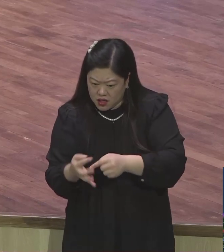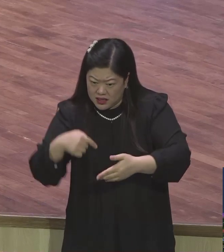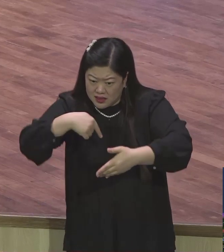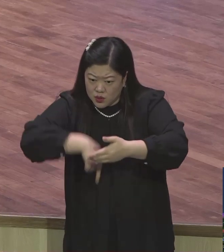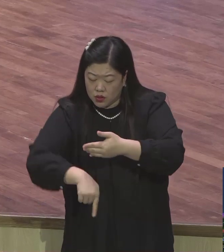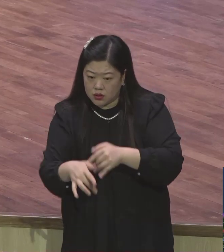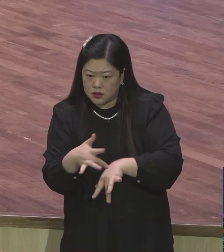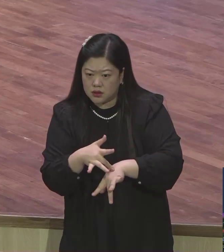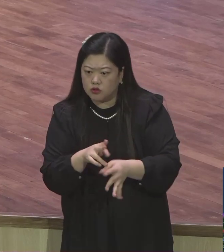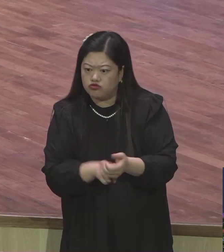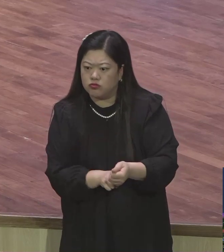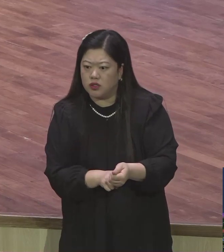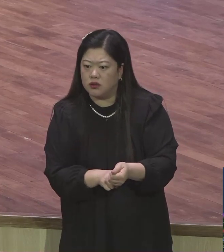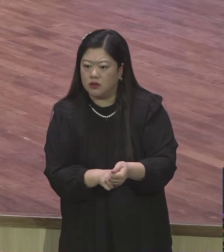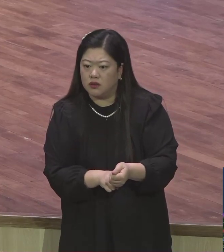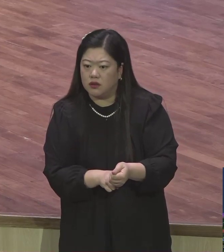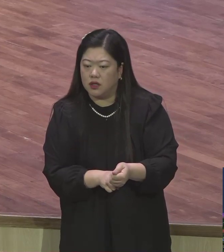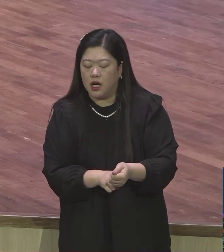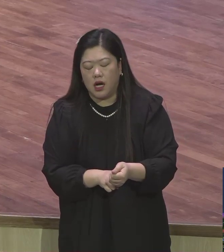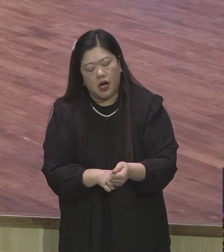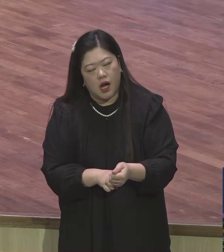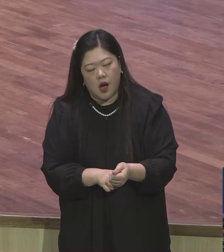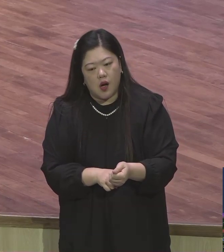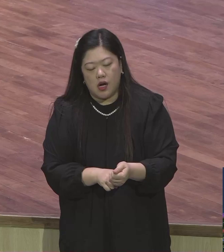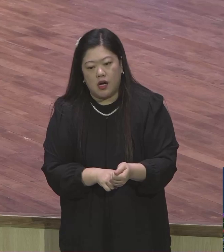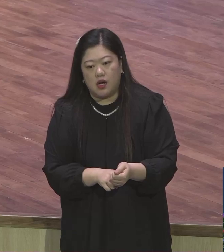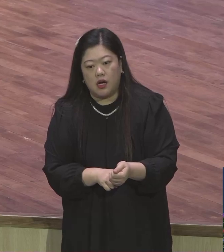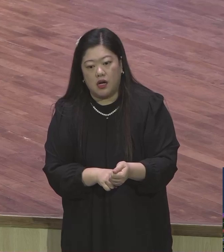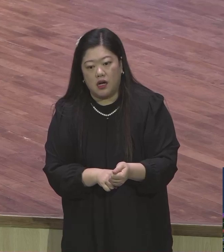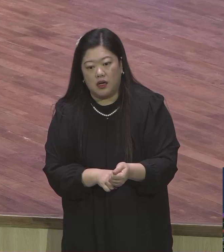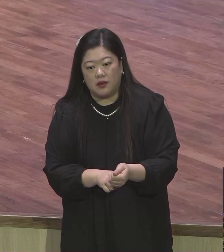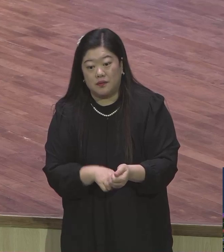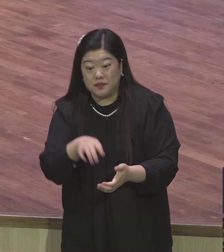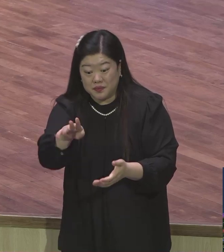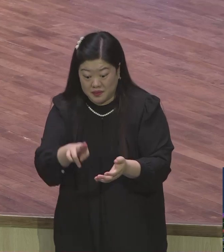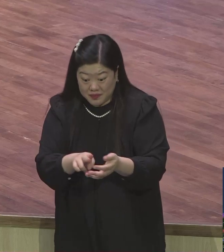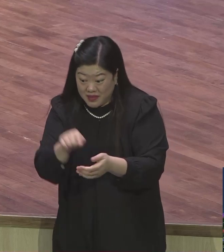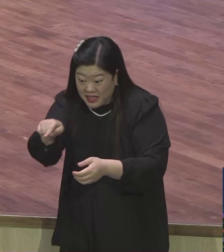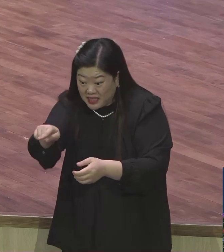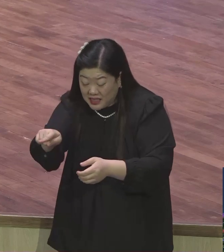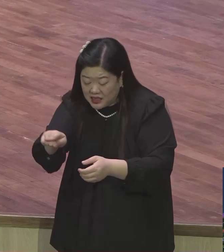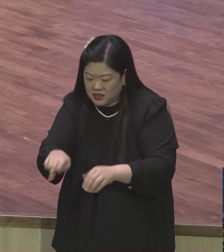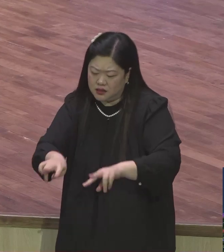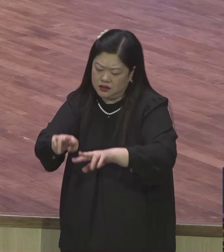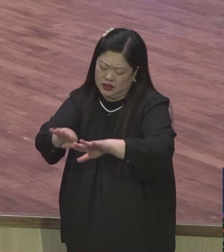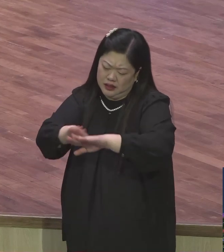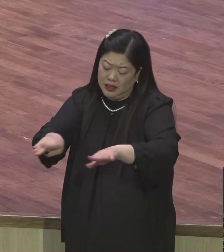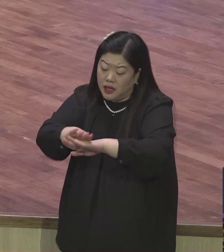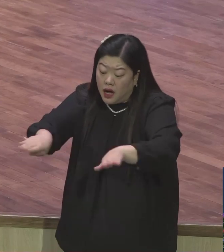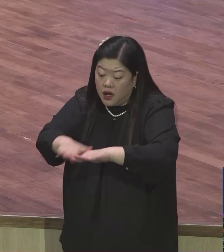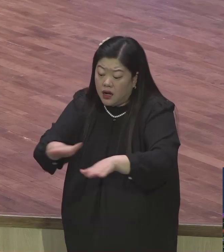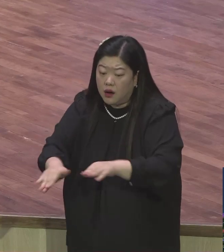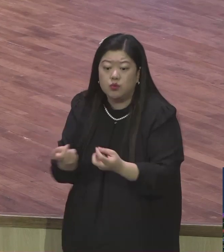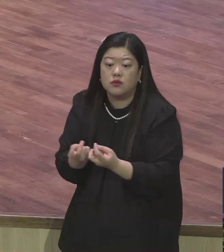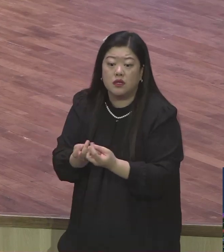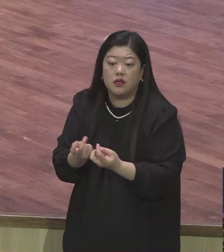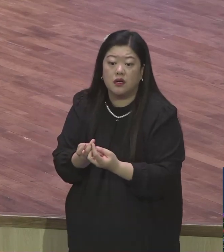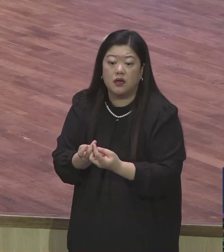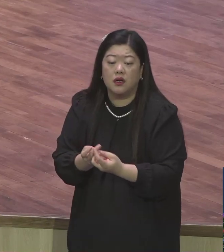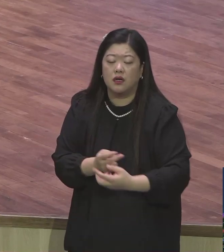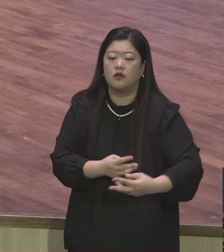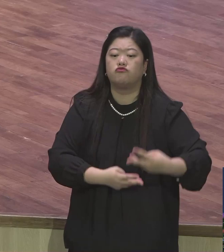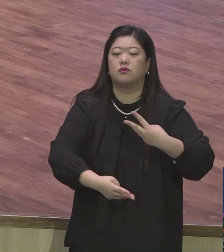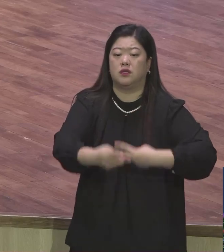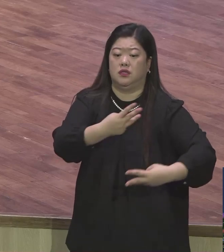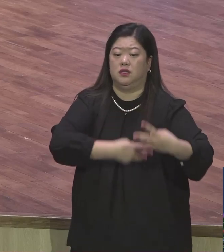잡아버려요. 이걸 누가 말합니까? 누가 합니까? 렘넌트? 어느 단체, 어느 전도자가 렘넌트 목숨